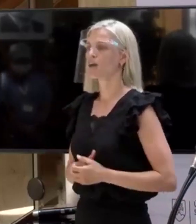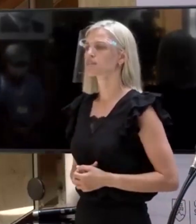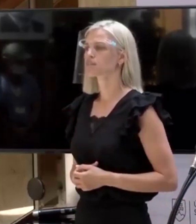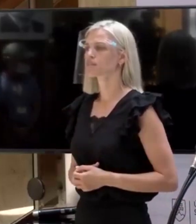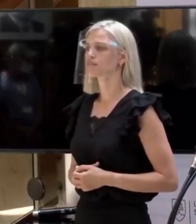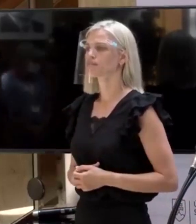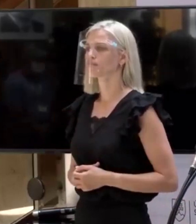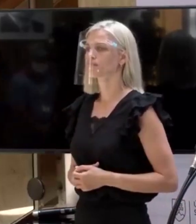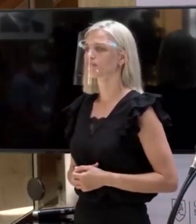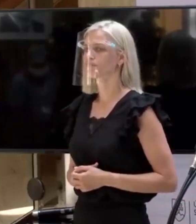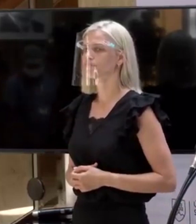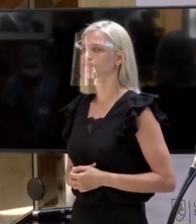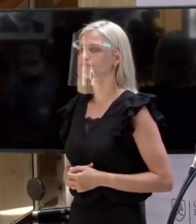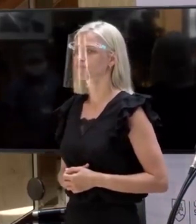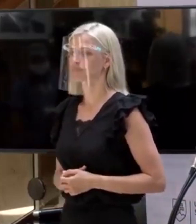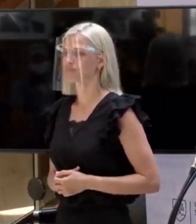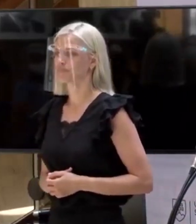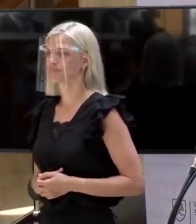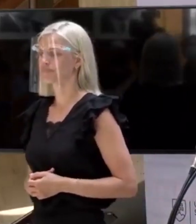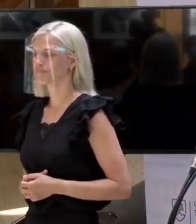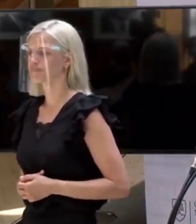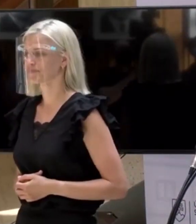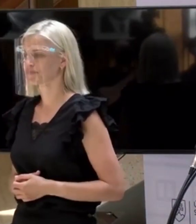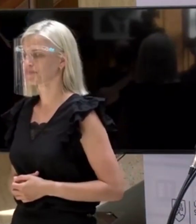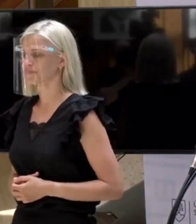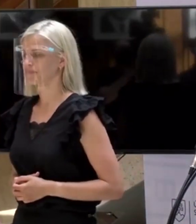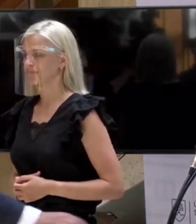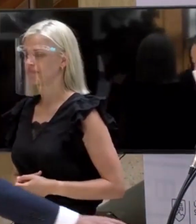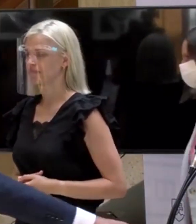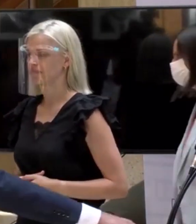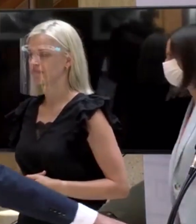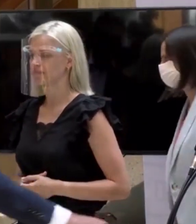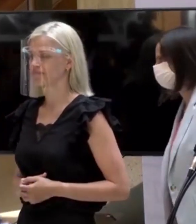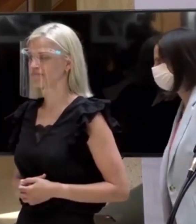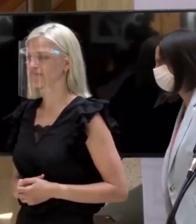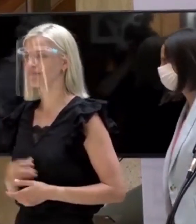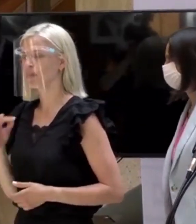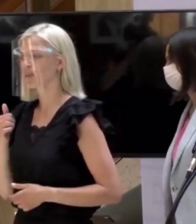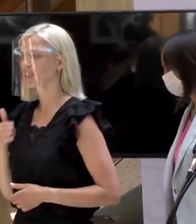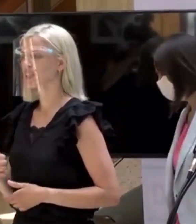Nech sa páči. Prosím. Ďakujem. Aj vám pekne.